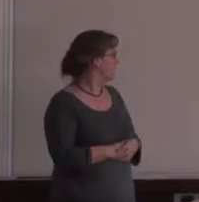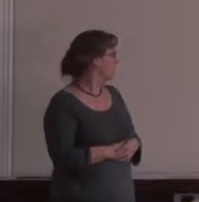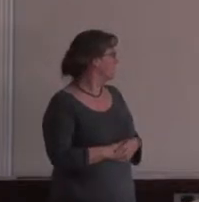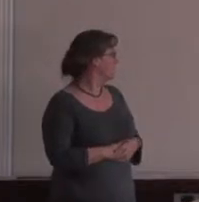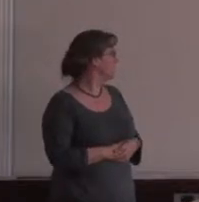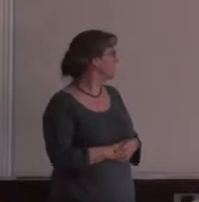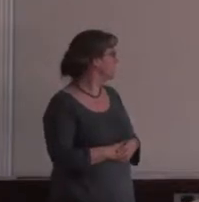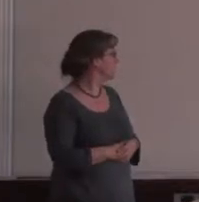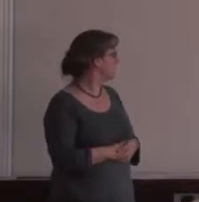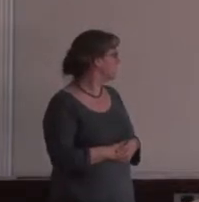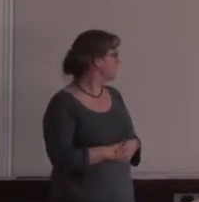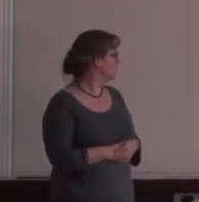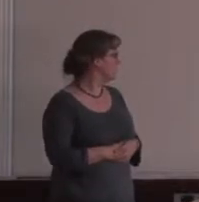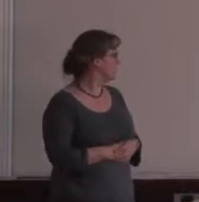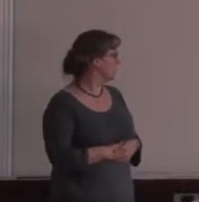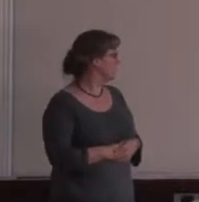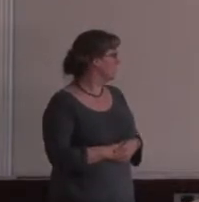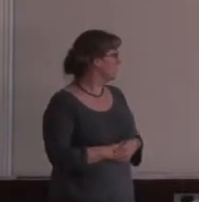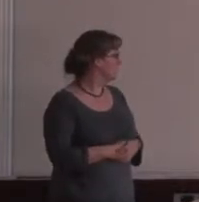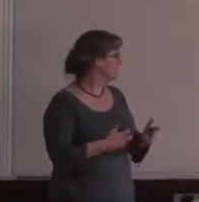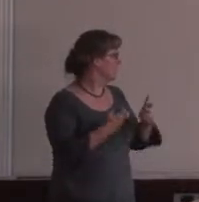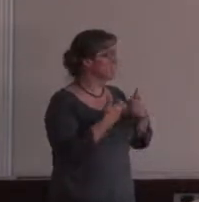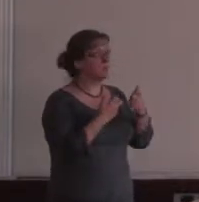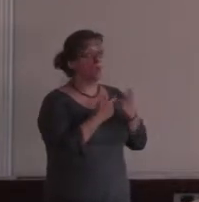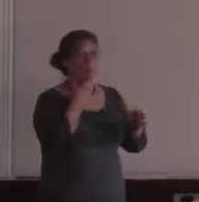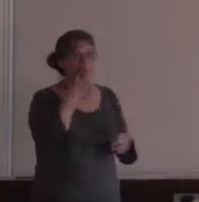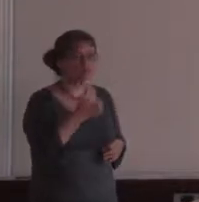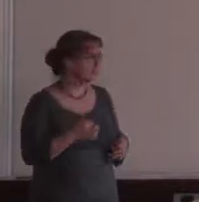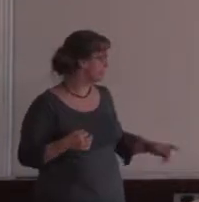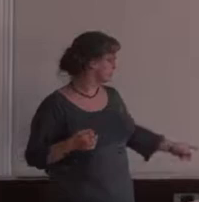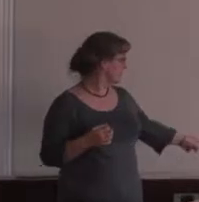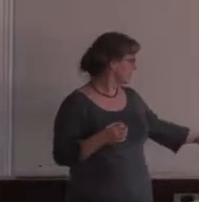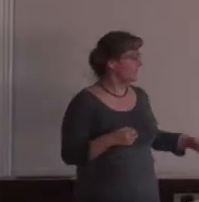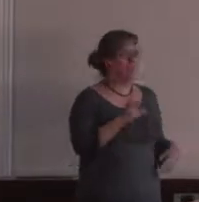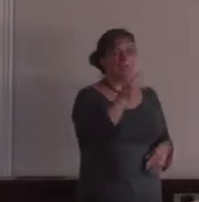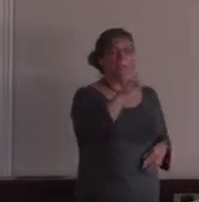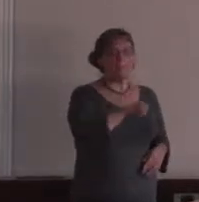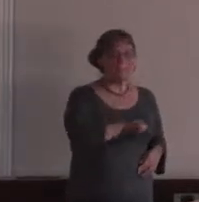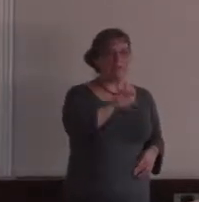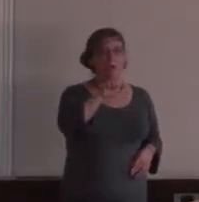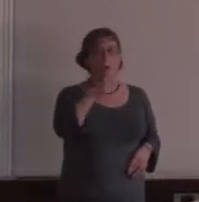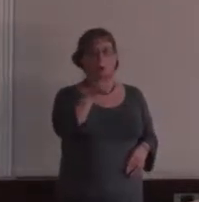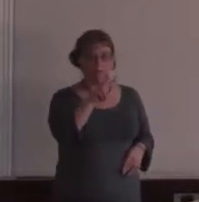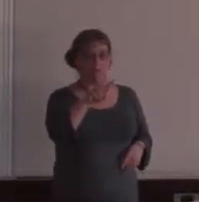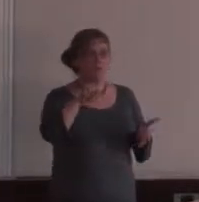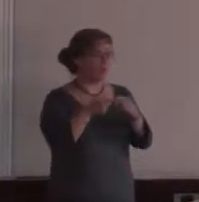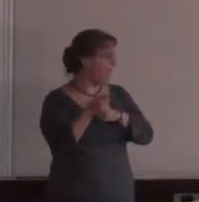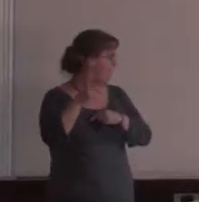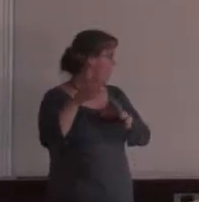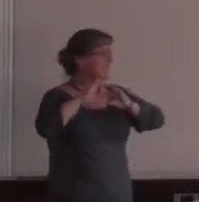pyenv install, et je dis par exemple 3.6.2, c'est en bas, là, on ne va pas voir, peut-être je vais